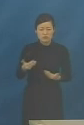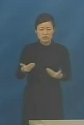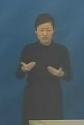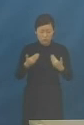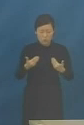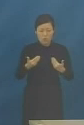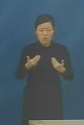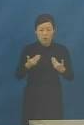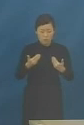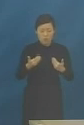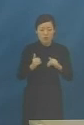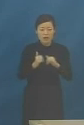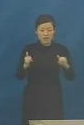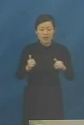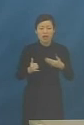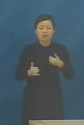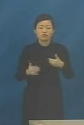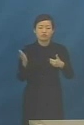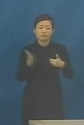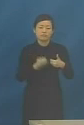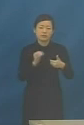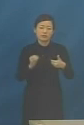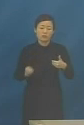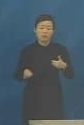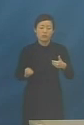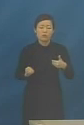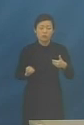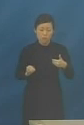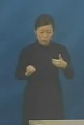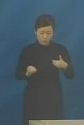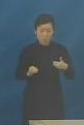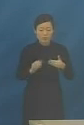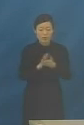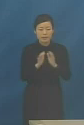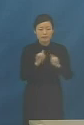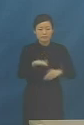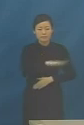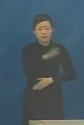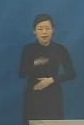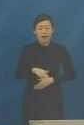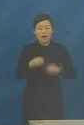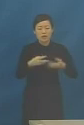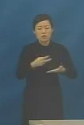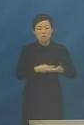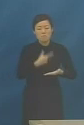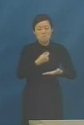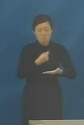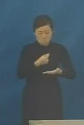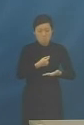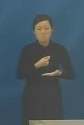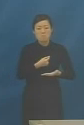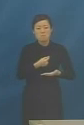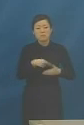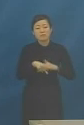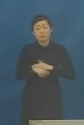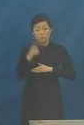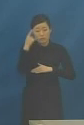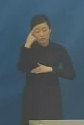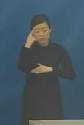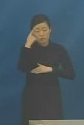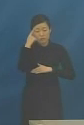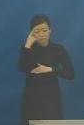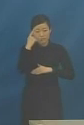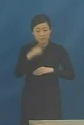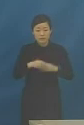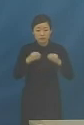た遊びであの多くの県民の方々がこうした条例を望んでおられると考えております具体的に